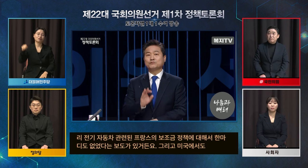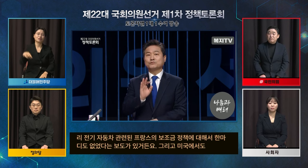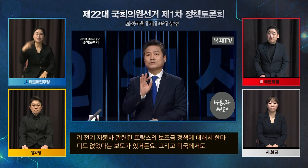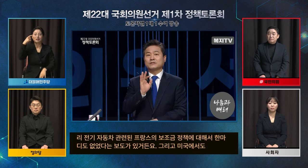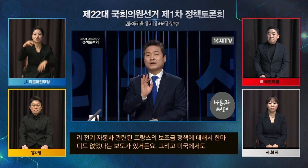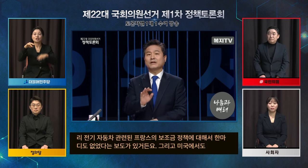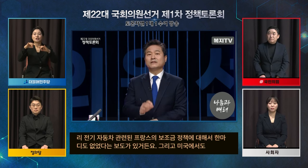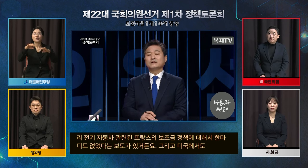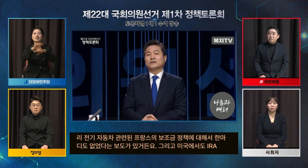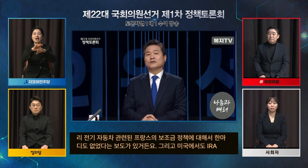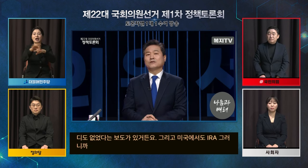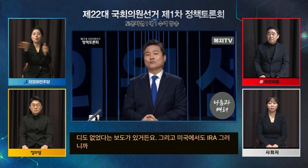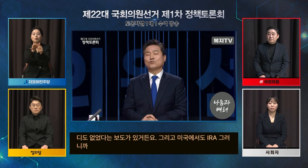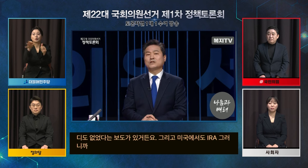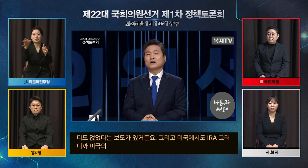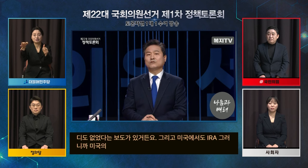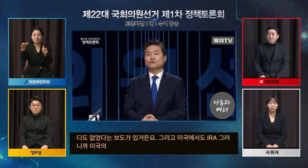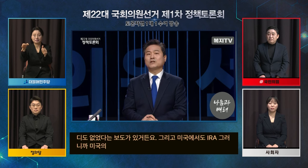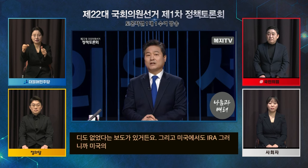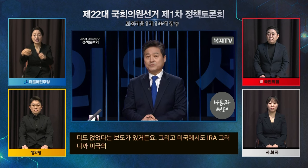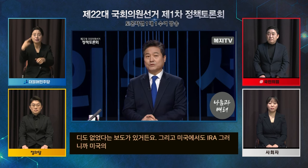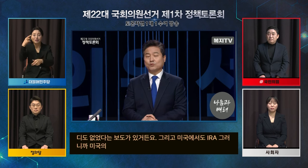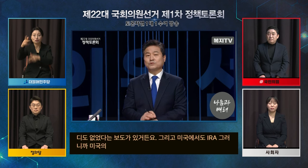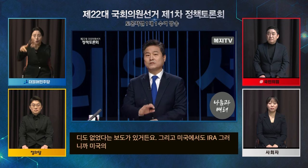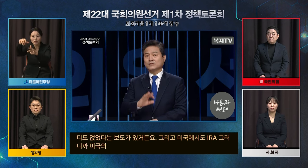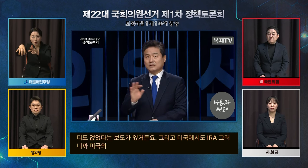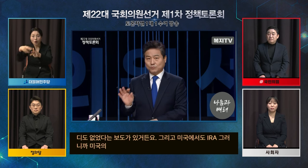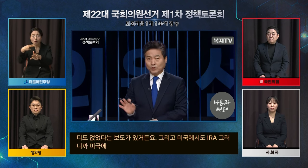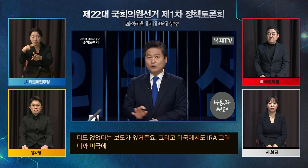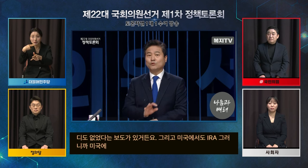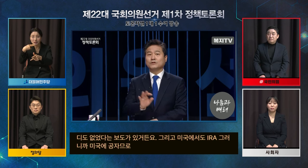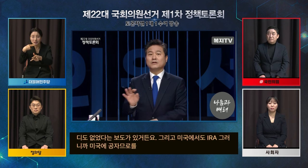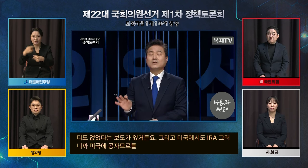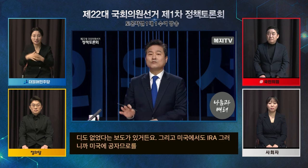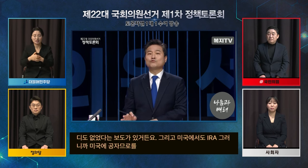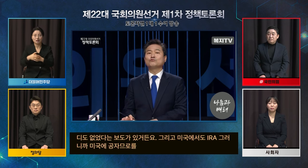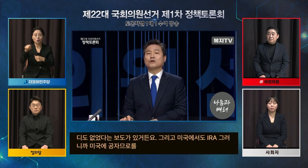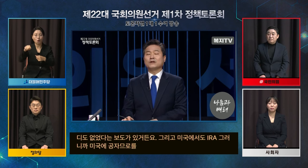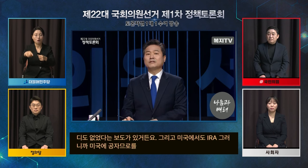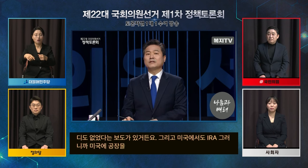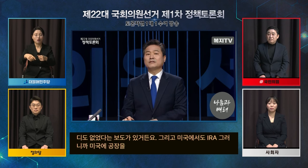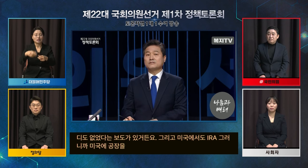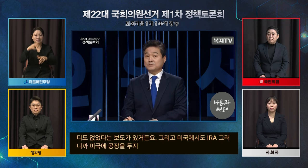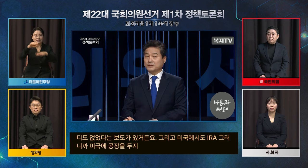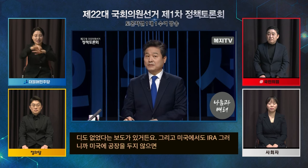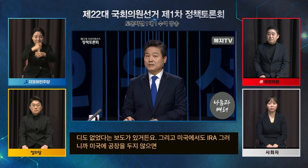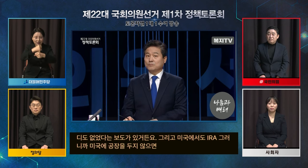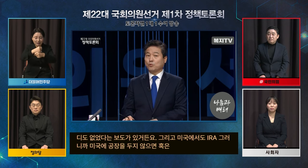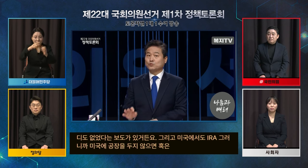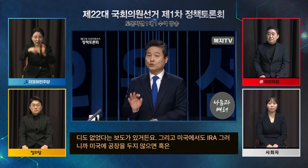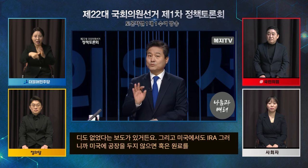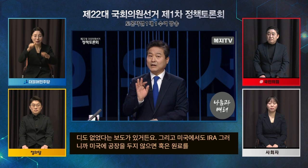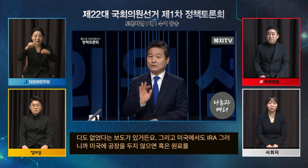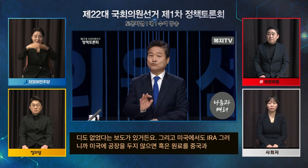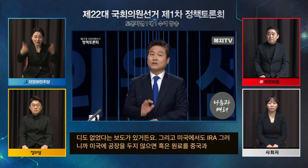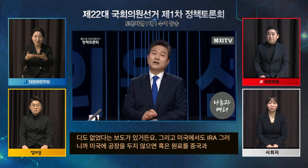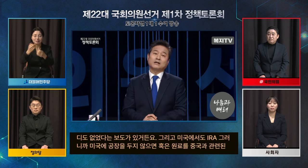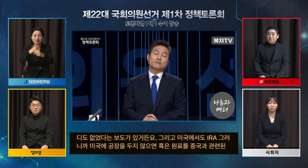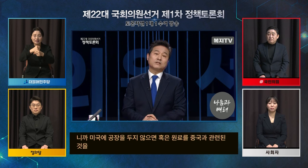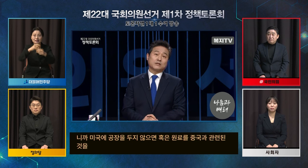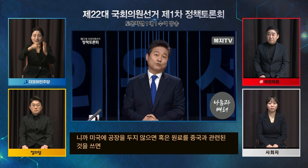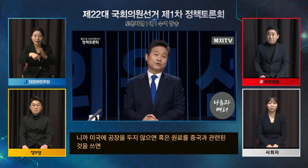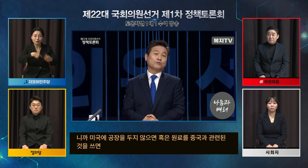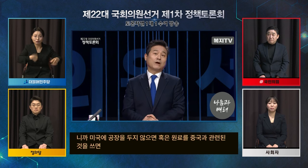그러니까 미국에 공장을 두지 않으면 혹은 원료를 중국과 관련된 걸 쓰면 보조금을 안